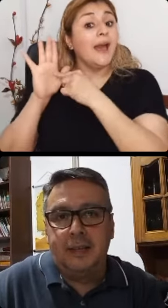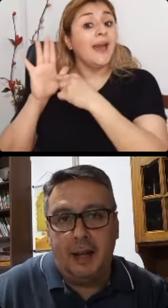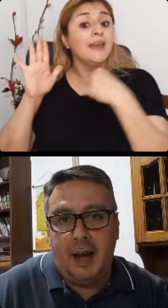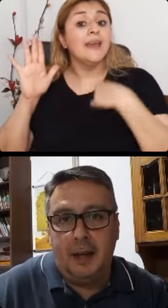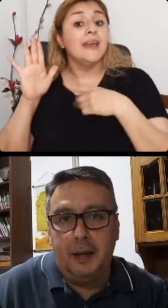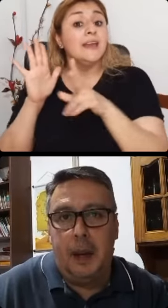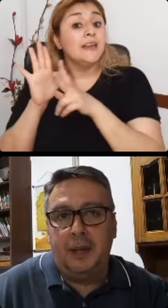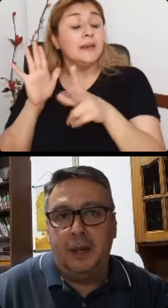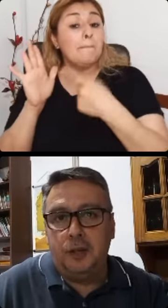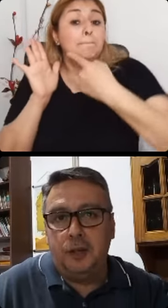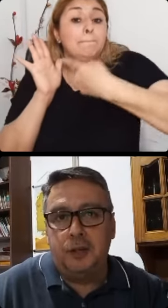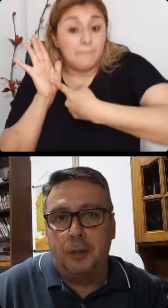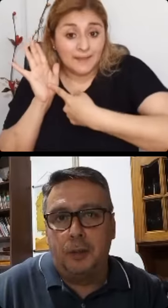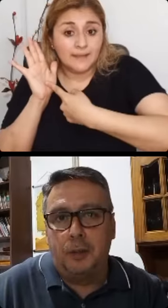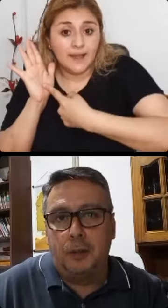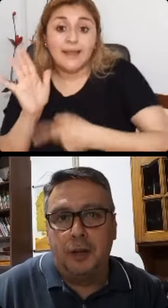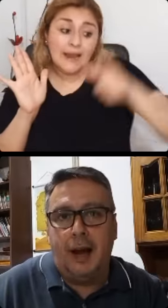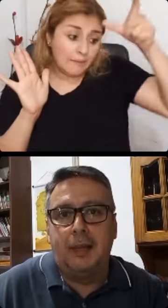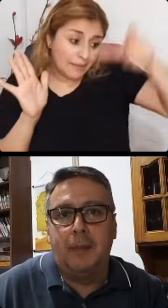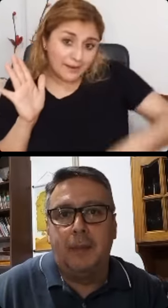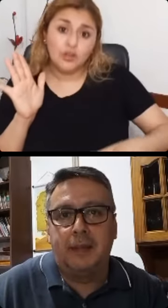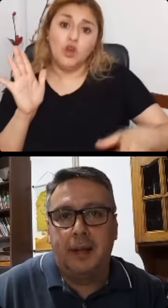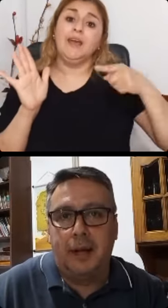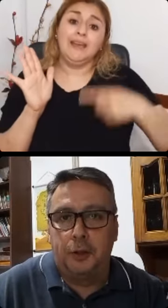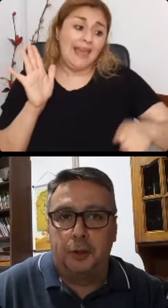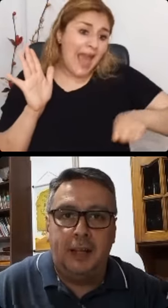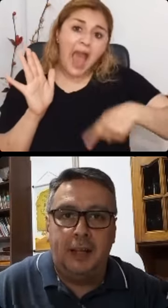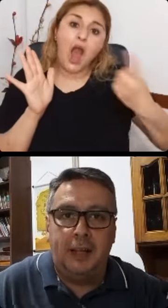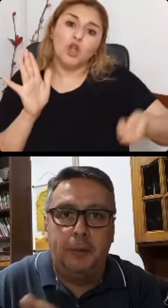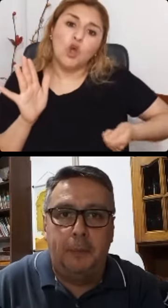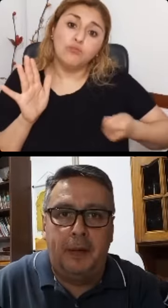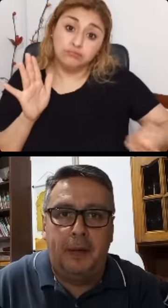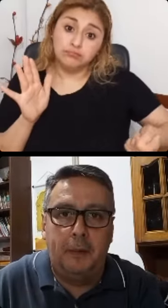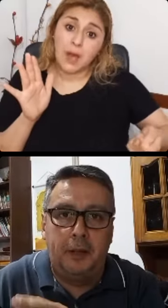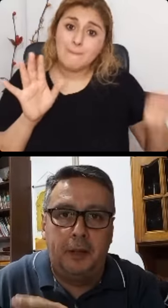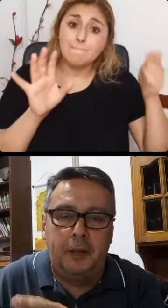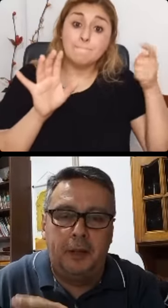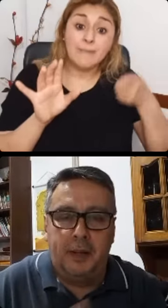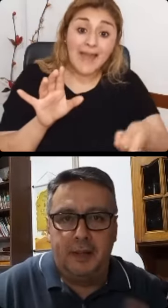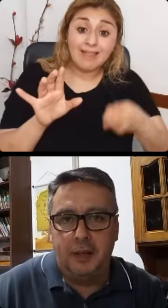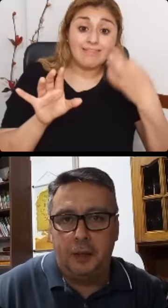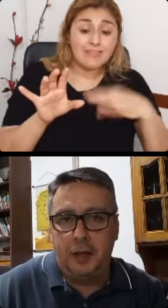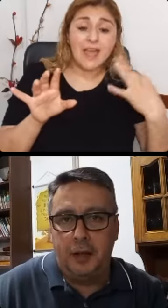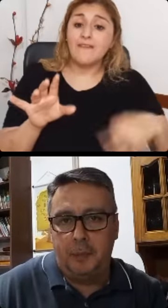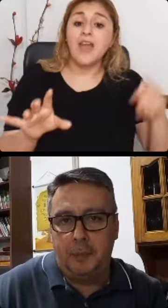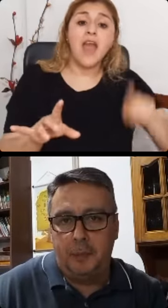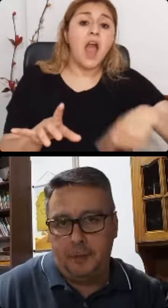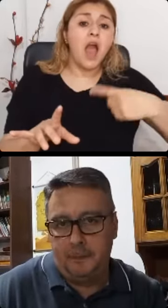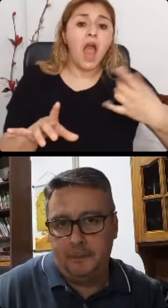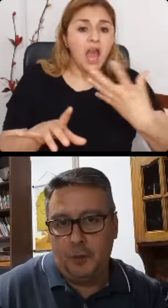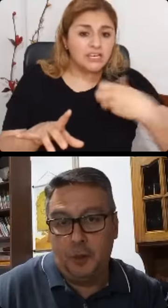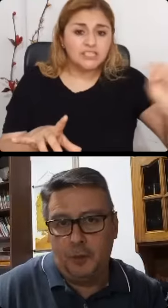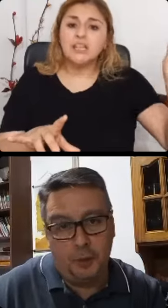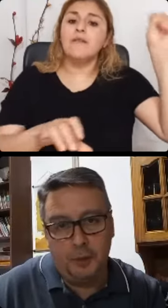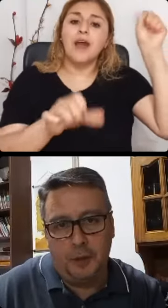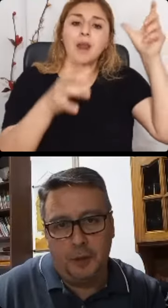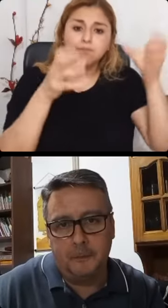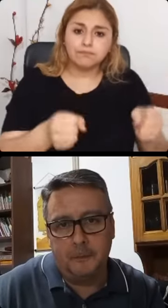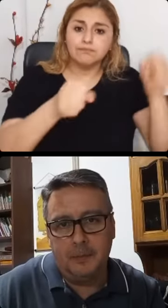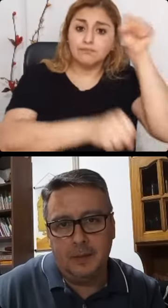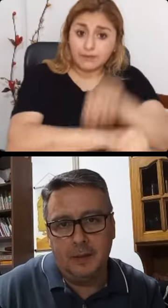se aplicará prisión o reclusión al que matare a otro y habla de una pena que va de 8 a 25 años de prisión o